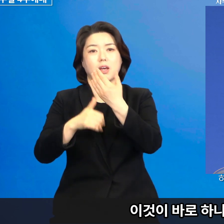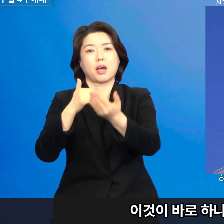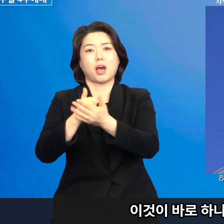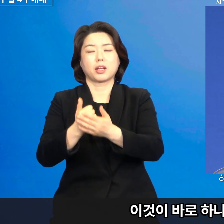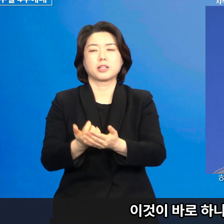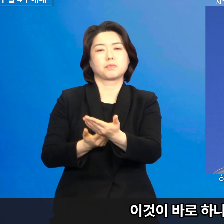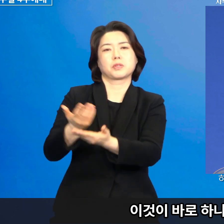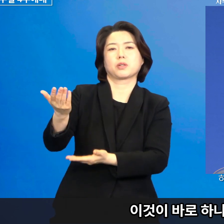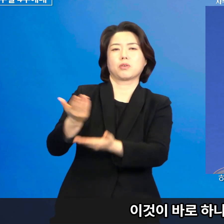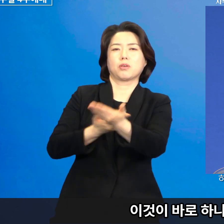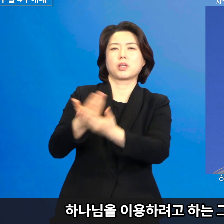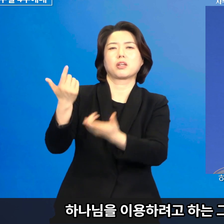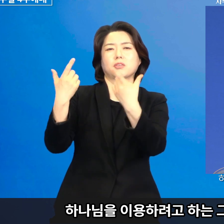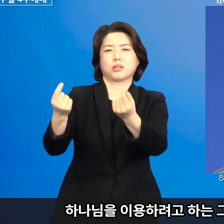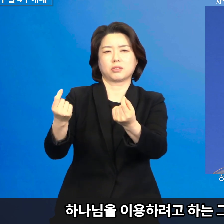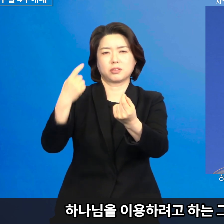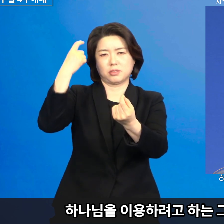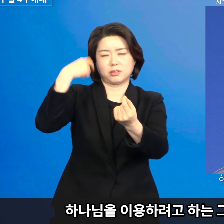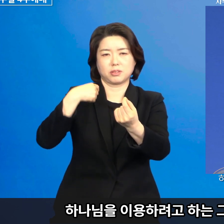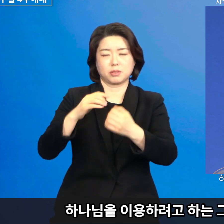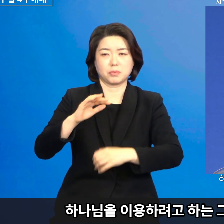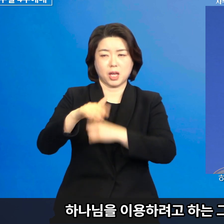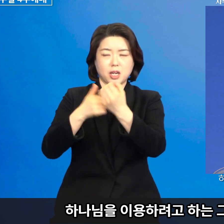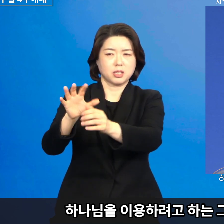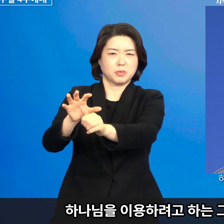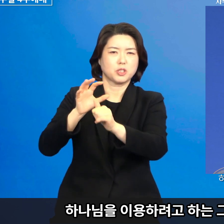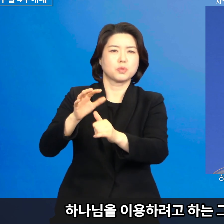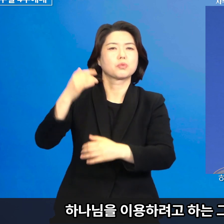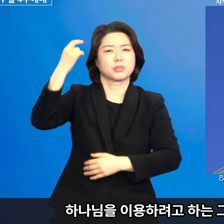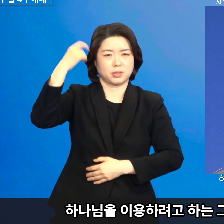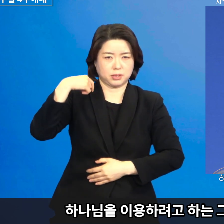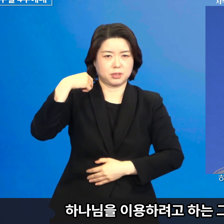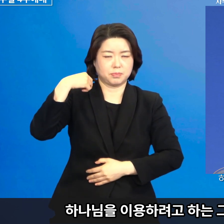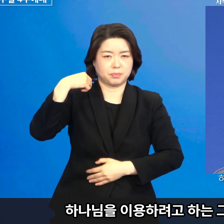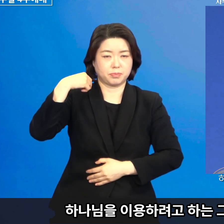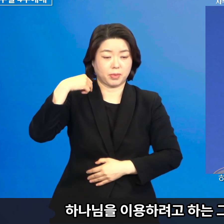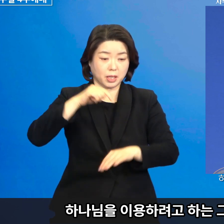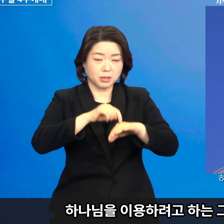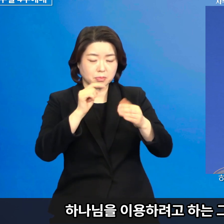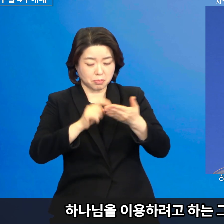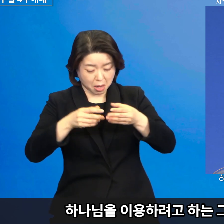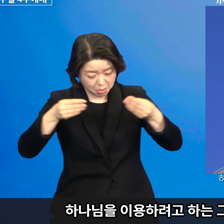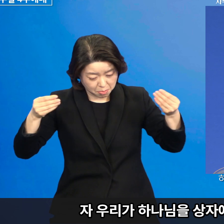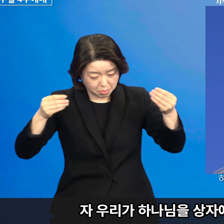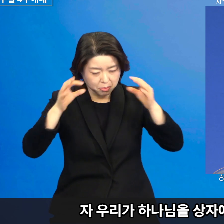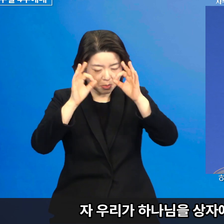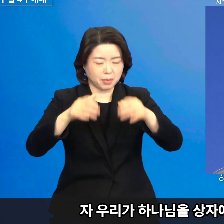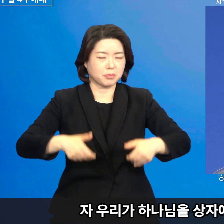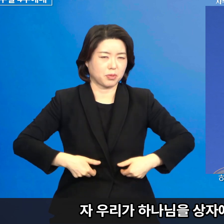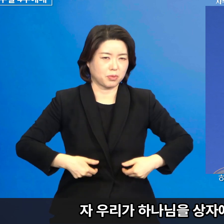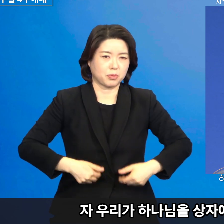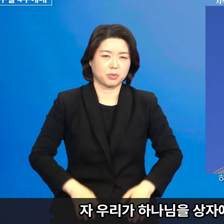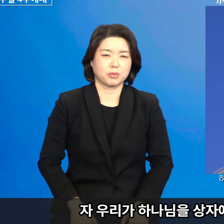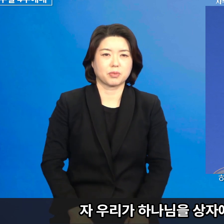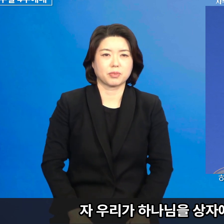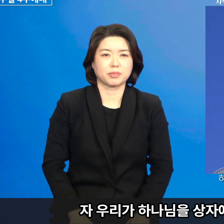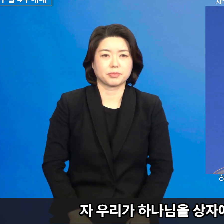하나님과 거래하며 하나님을 이용하려고 하는 그 마음일 수 있다는 겁니다. 자,